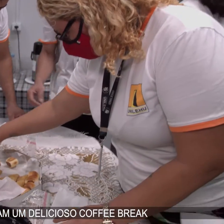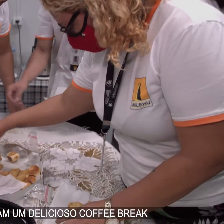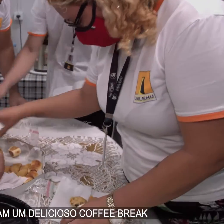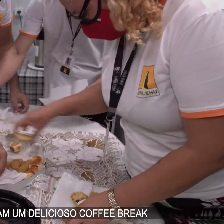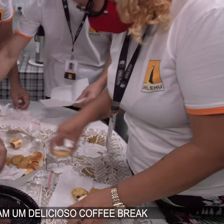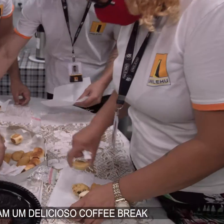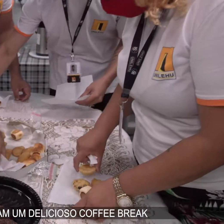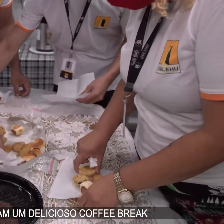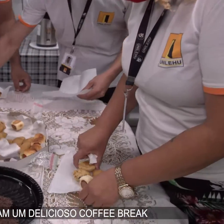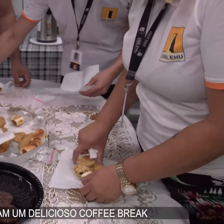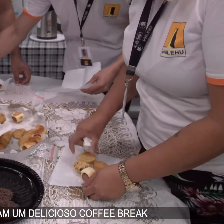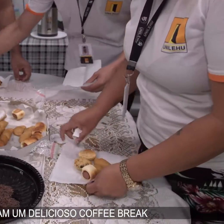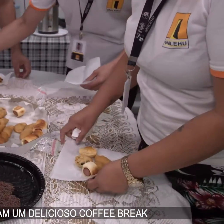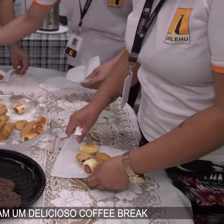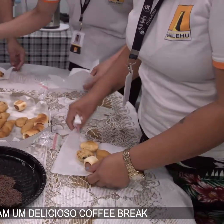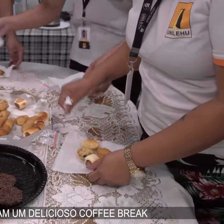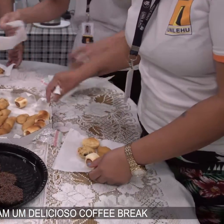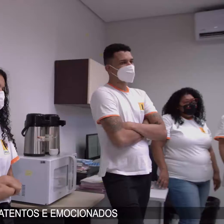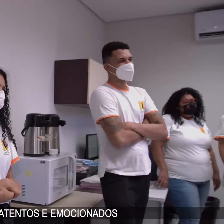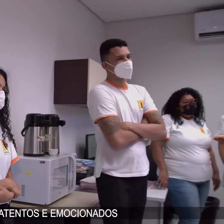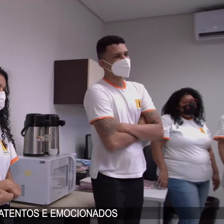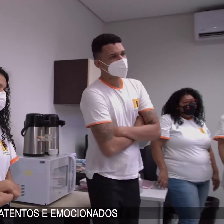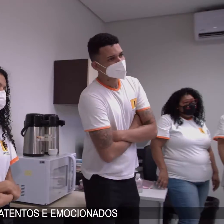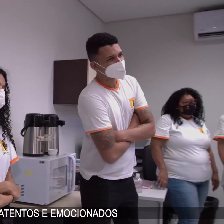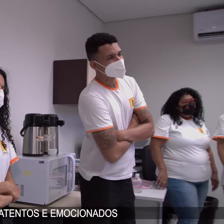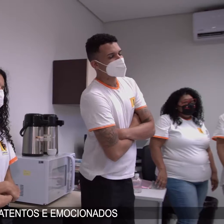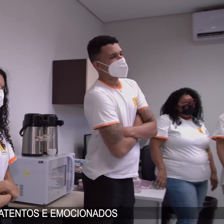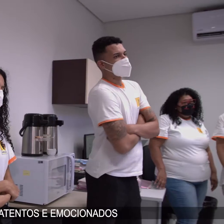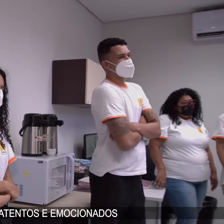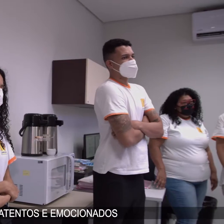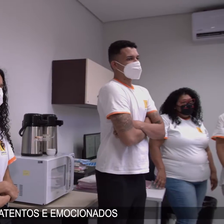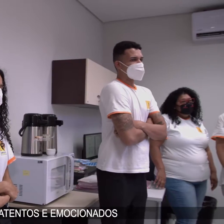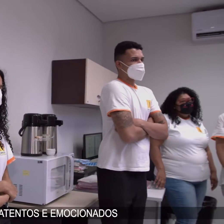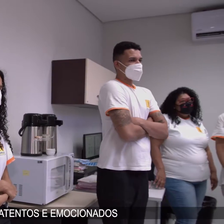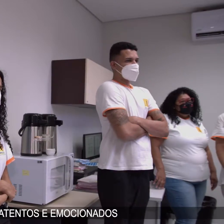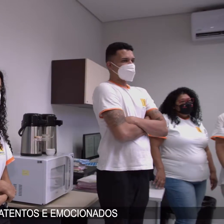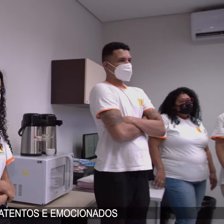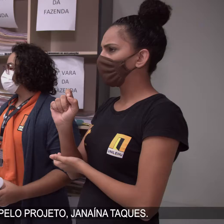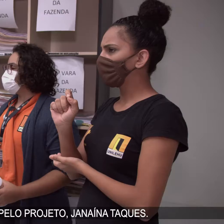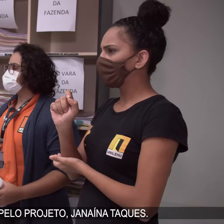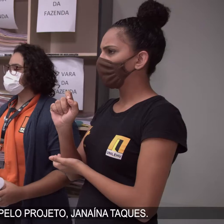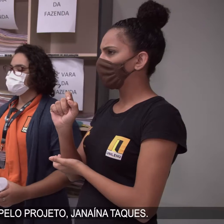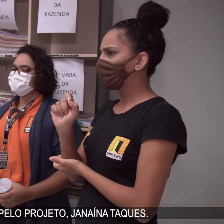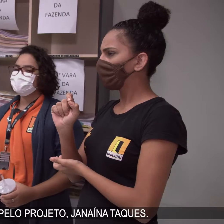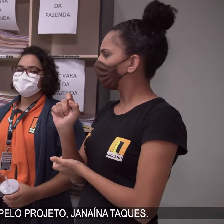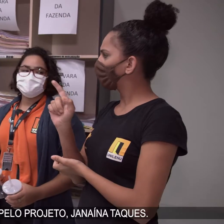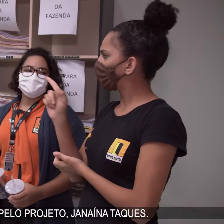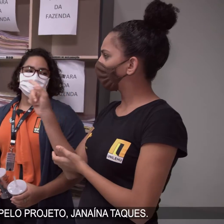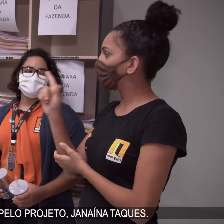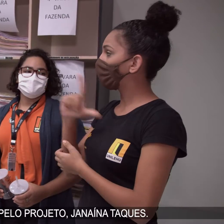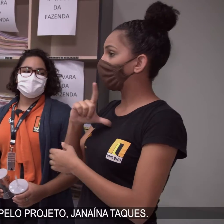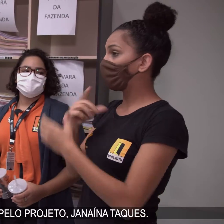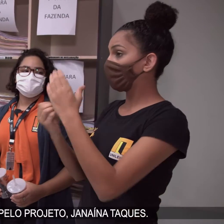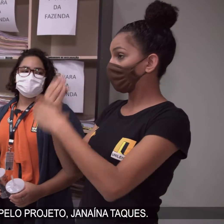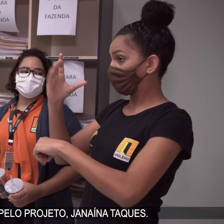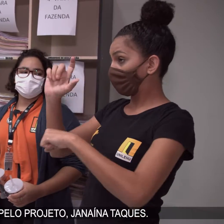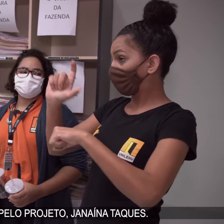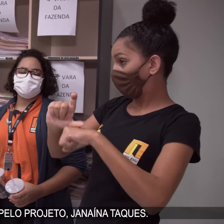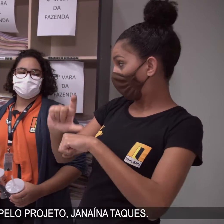também saborearam um delicioso coffee break e acompanharam atentos e emocionados a fala da responsável pelo projeto, Janaína Tax.